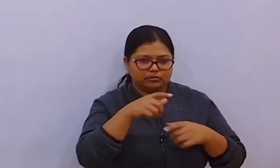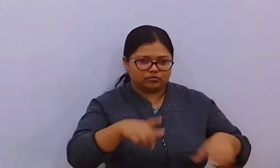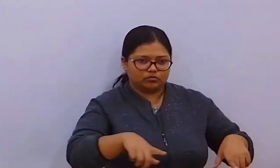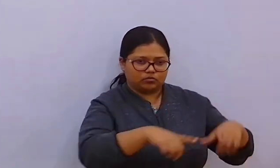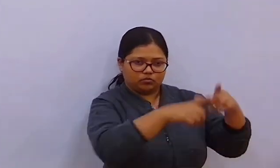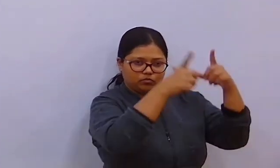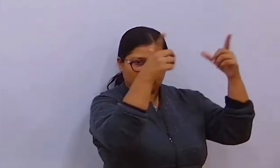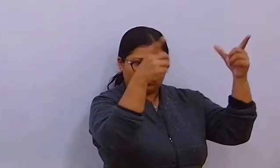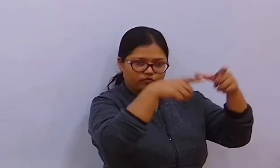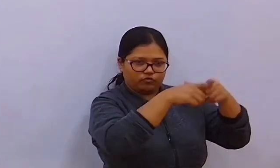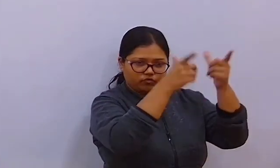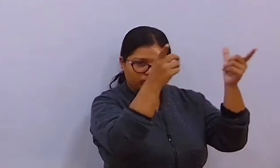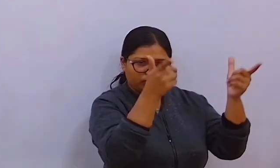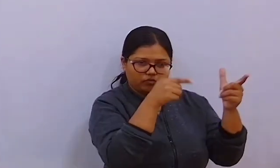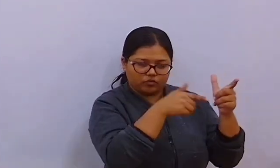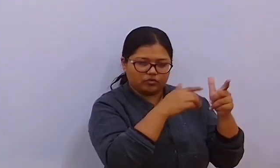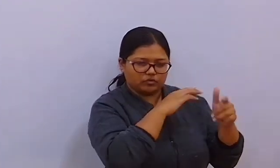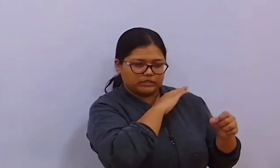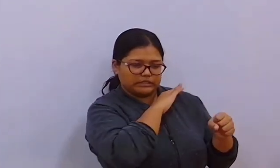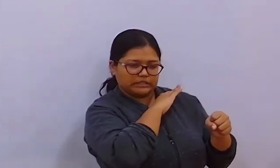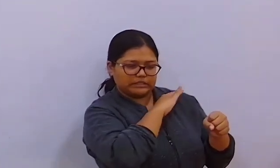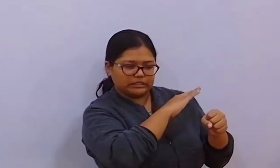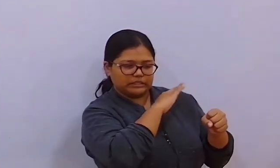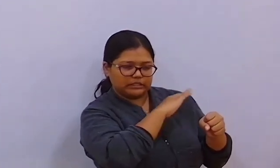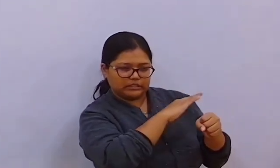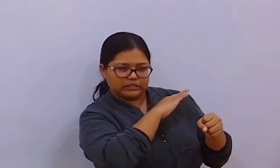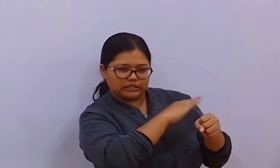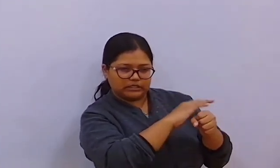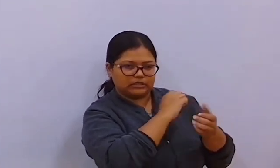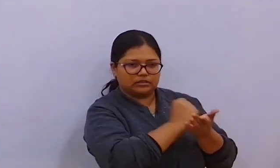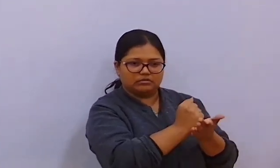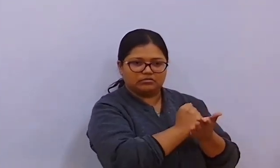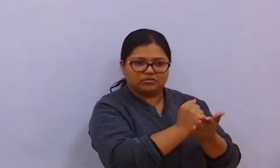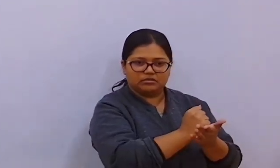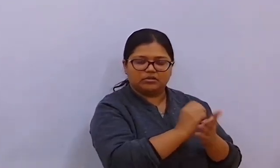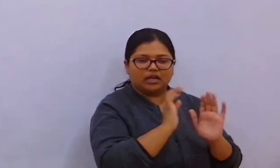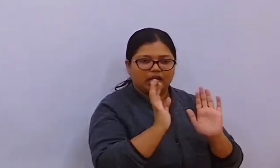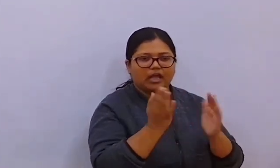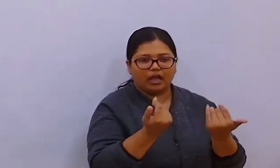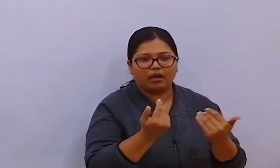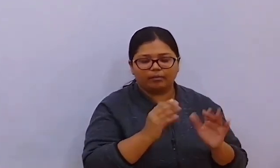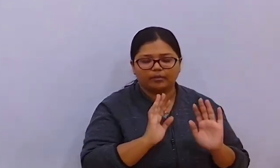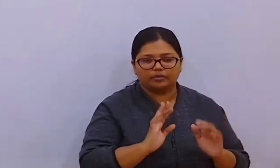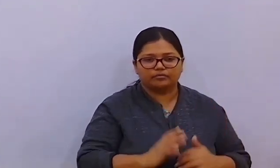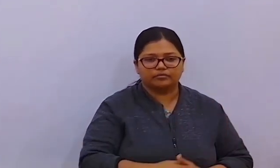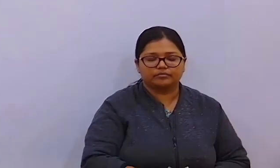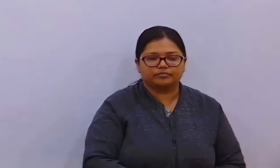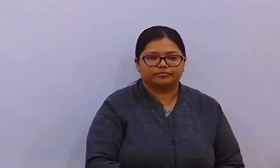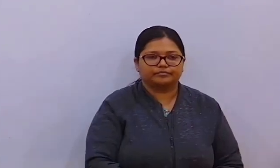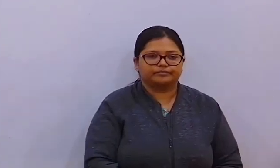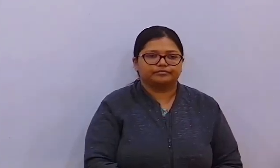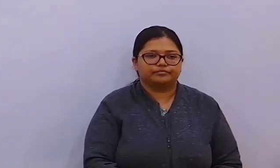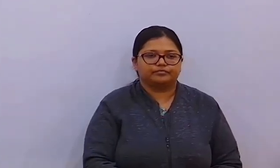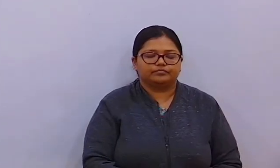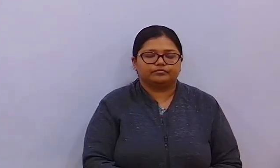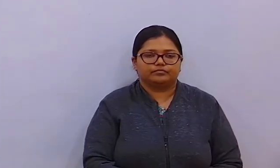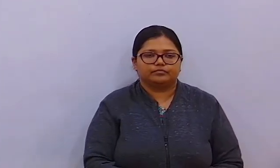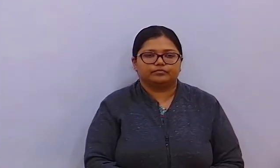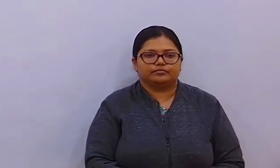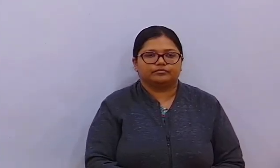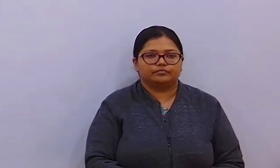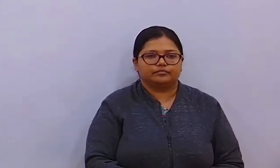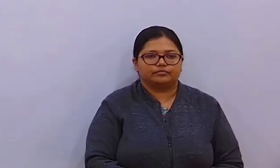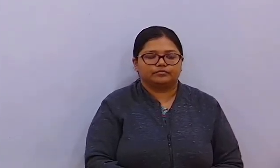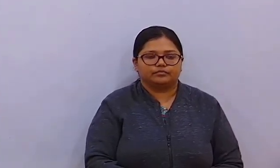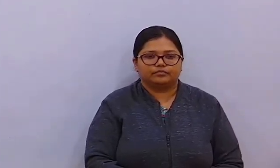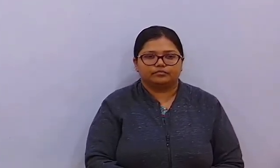देखते हैं अशोक के 13वें धम्म या 13वें अभिलेख से हमें ये जानकारी मिलती है कि अशोक का युद्ध हुआ